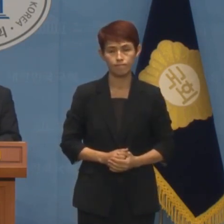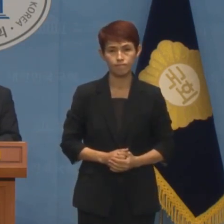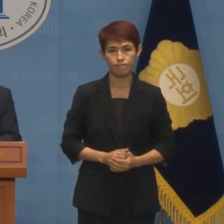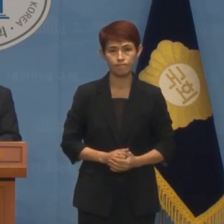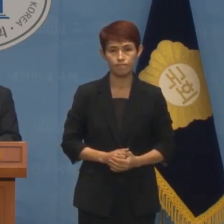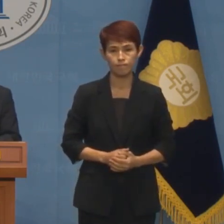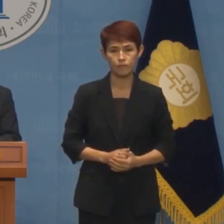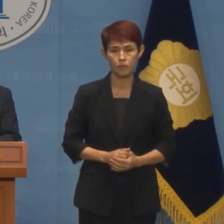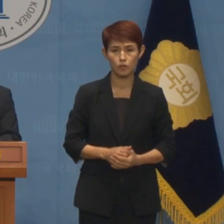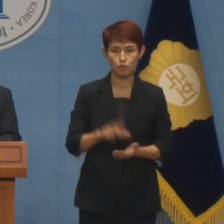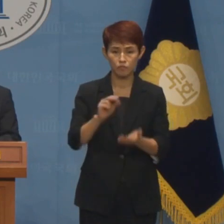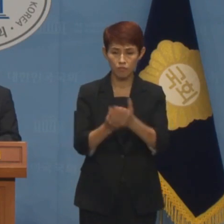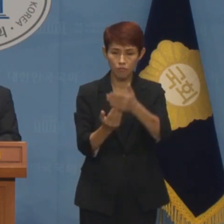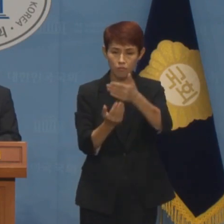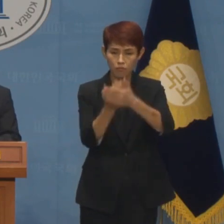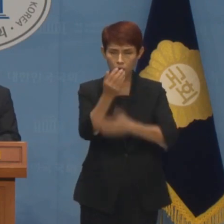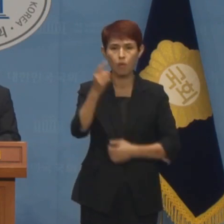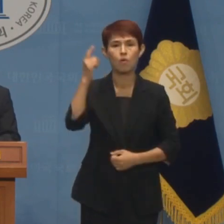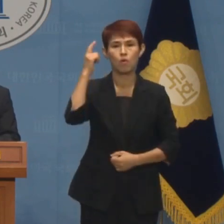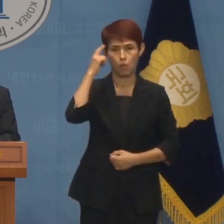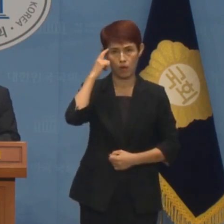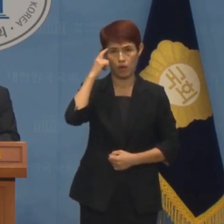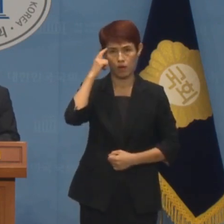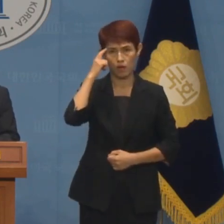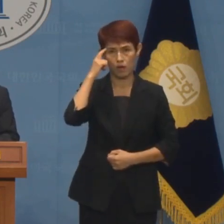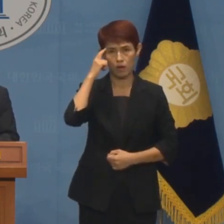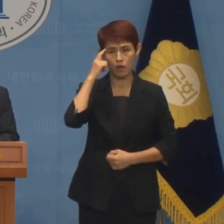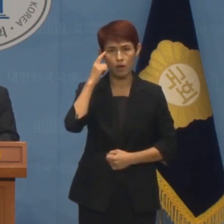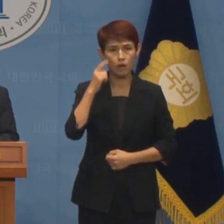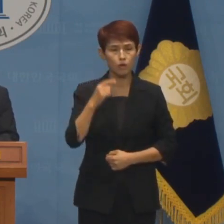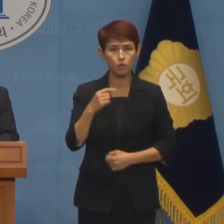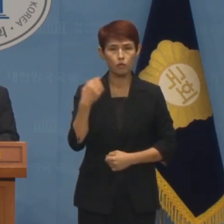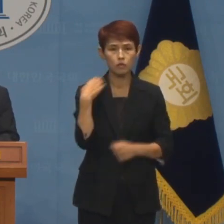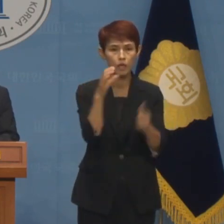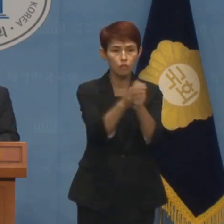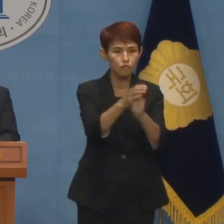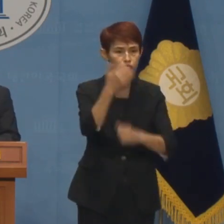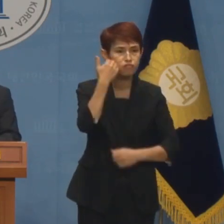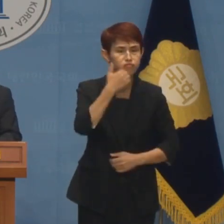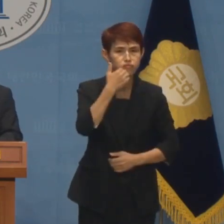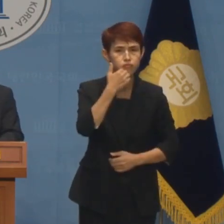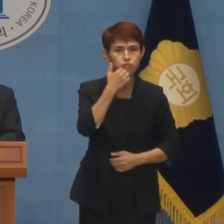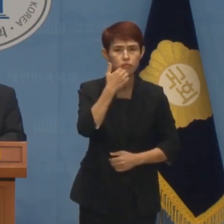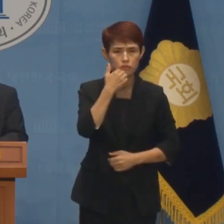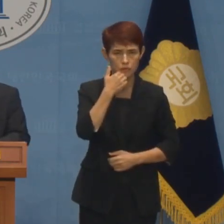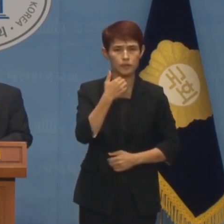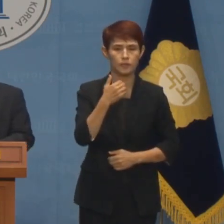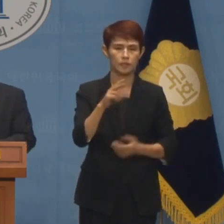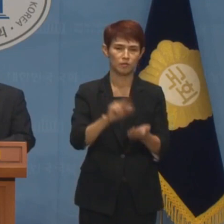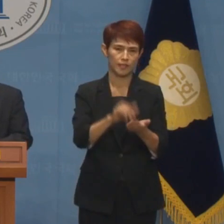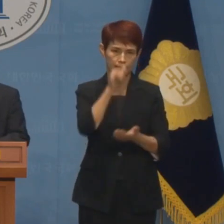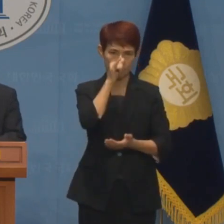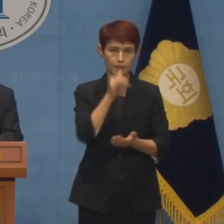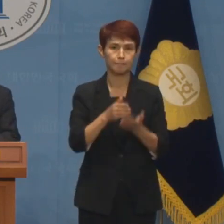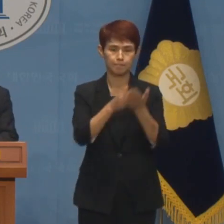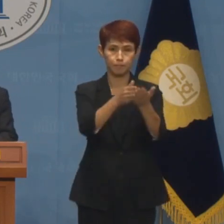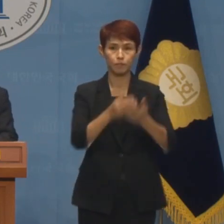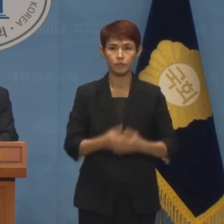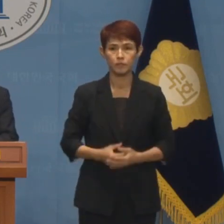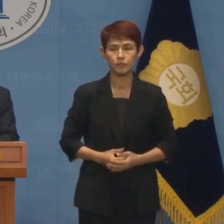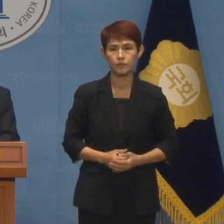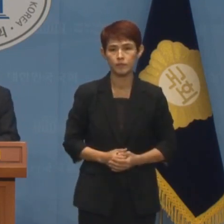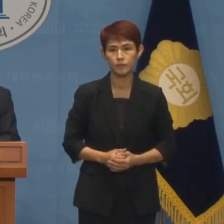원인이 발생했고 그렇기 때문에 누가 같이 책임져야 되는지와 관련돼서 문제를 제기하겠습니다.